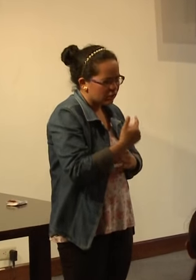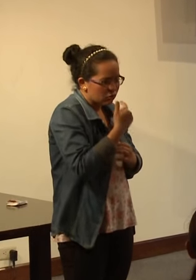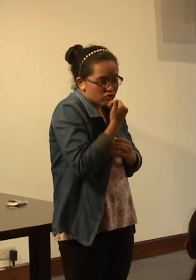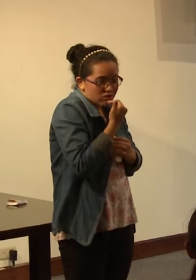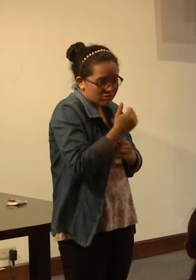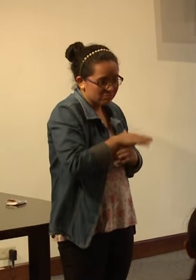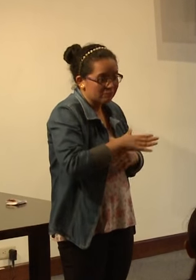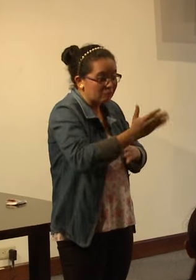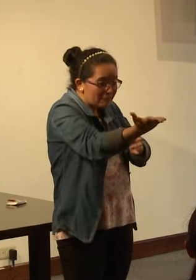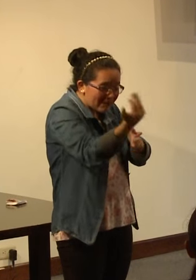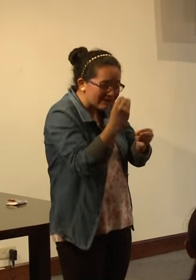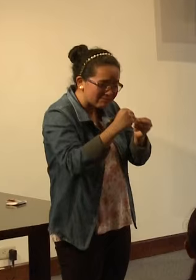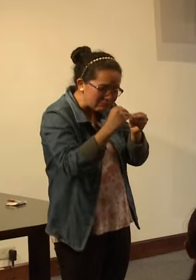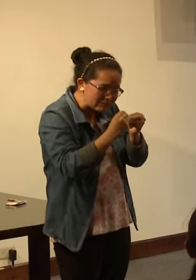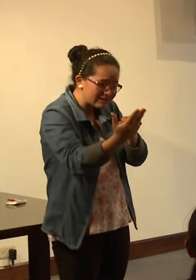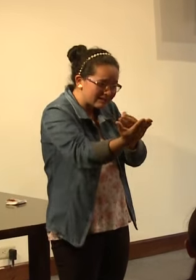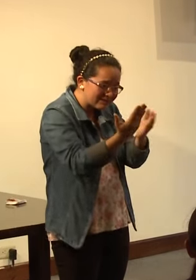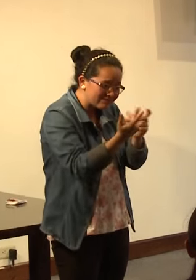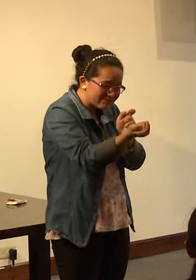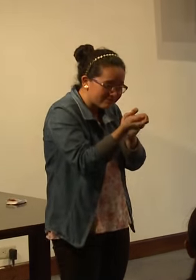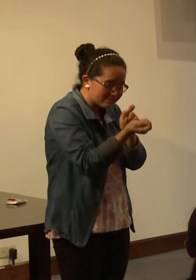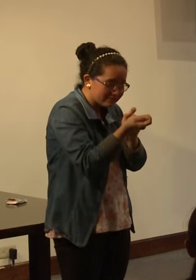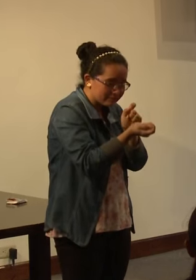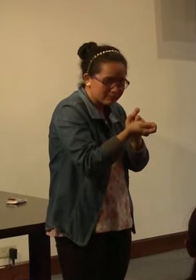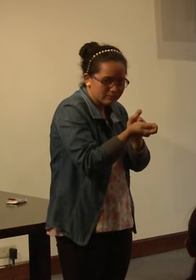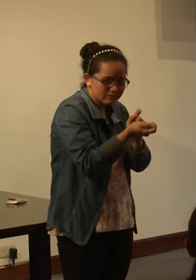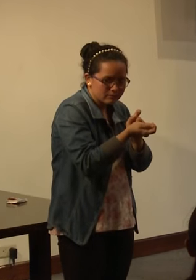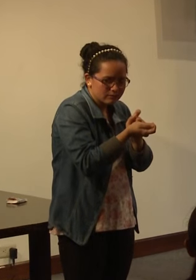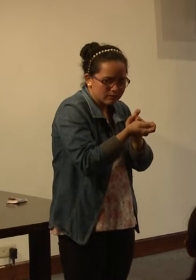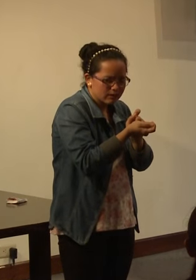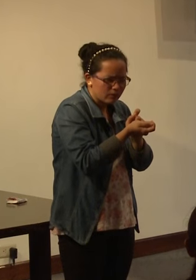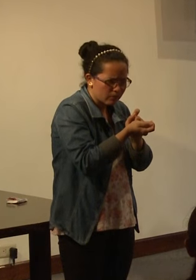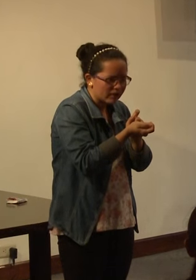mí. Si quieren, acérquense acá, no hay problema.